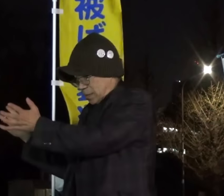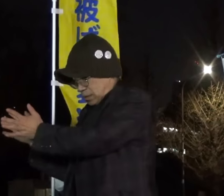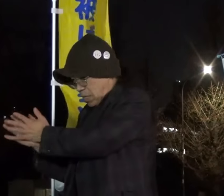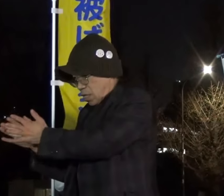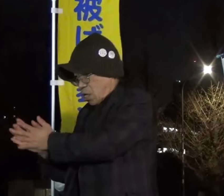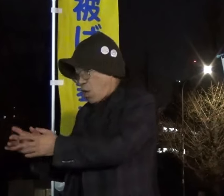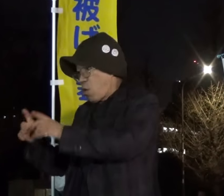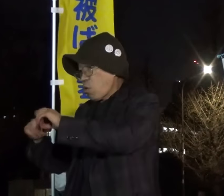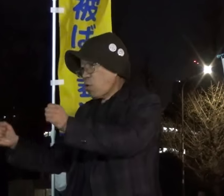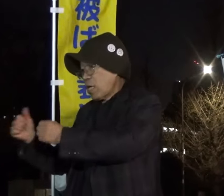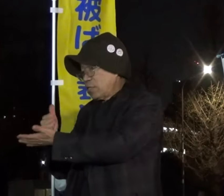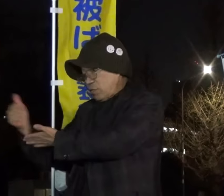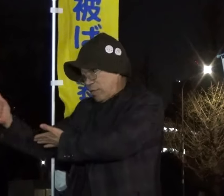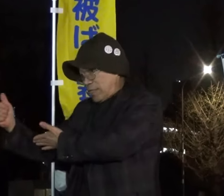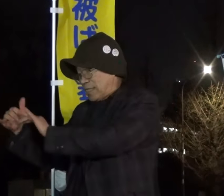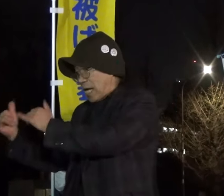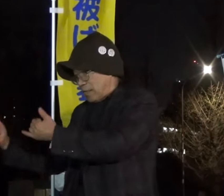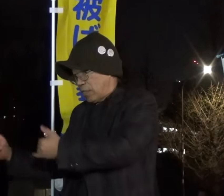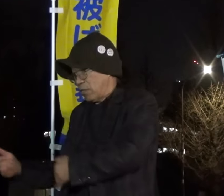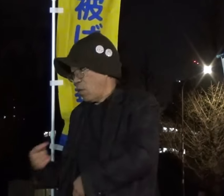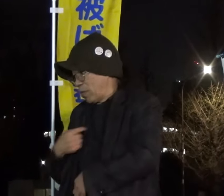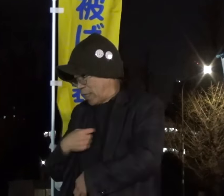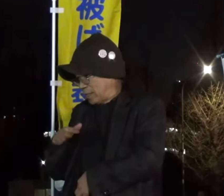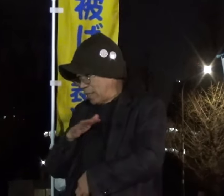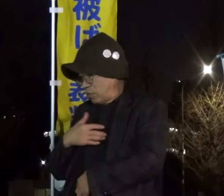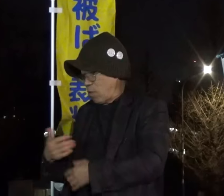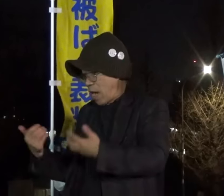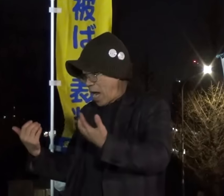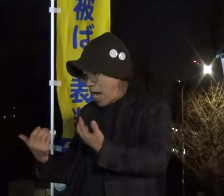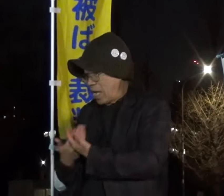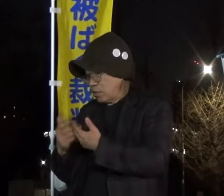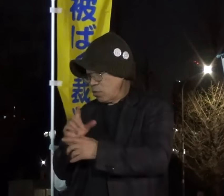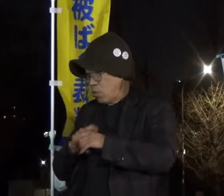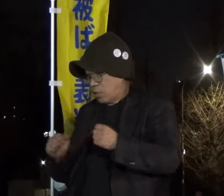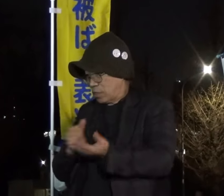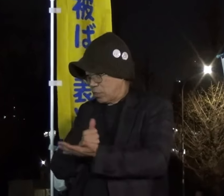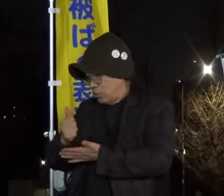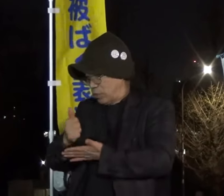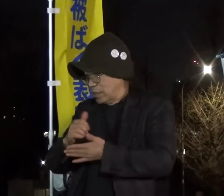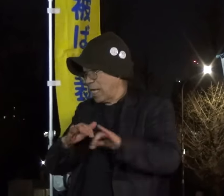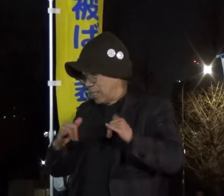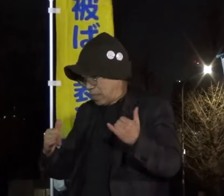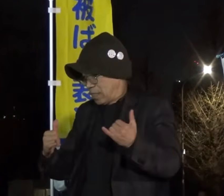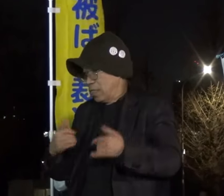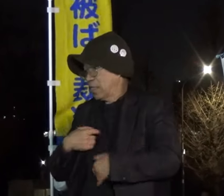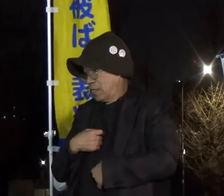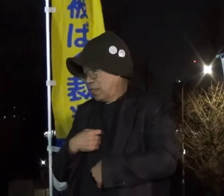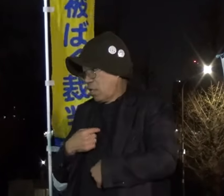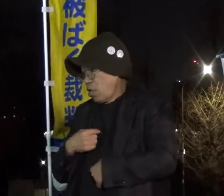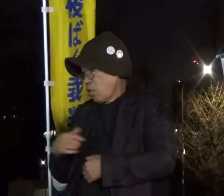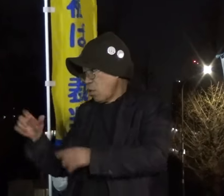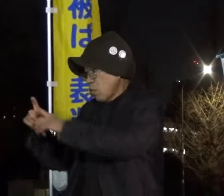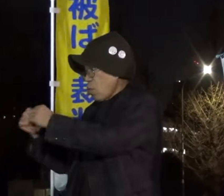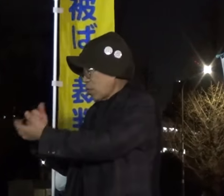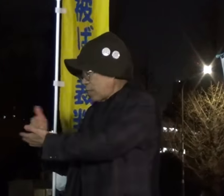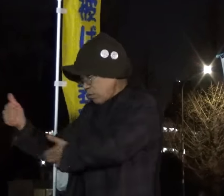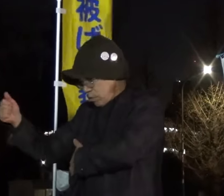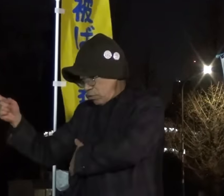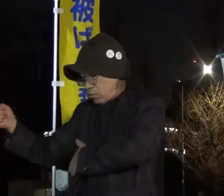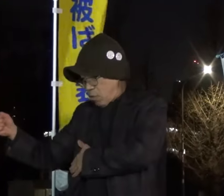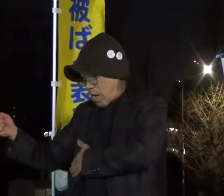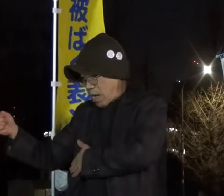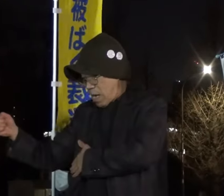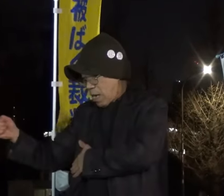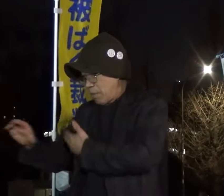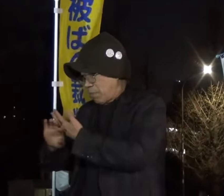者ですね。私たちは反国家主義者です。そういう意味では国家主義というのは